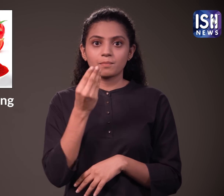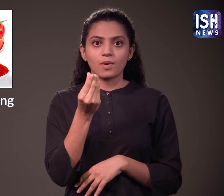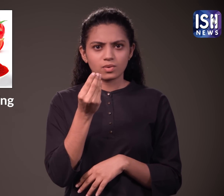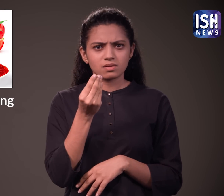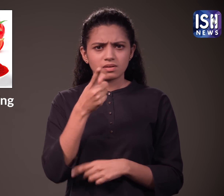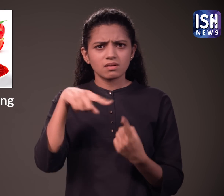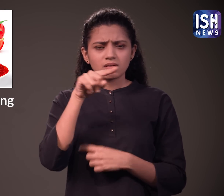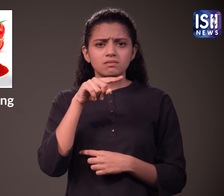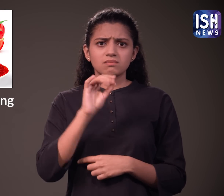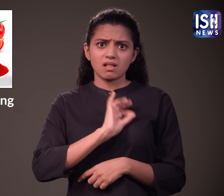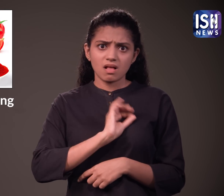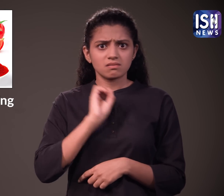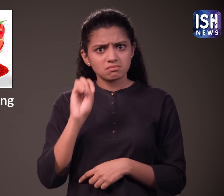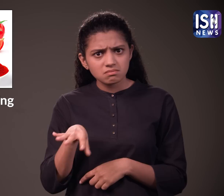लाल मेच पाउडर वैकल्पिक है